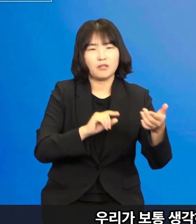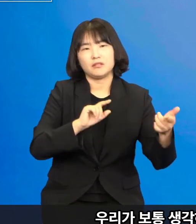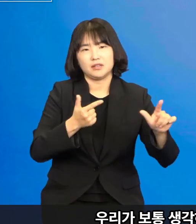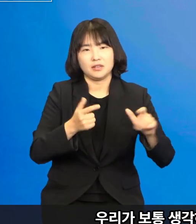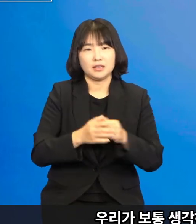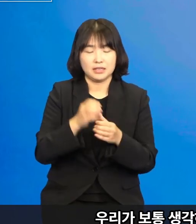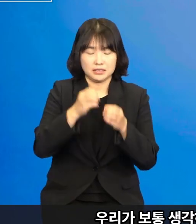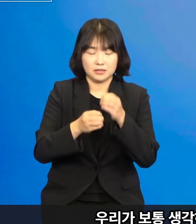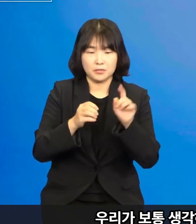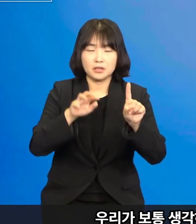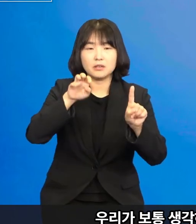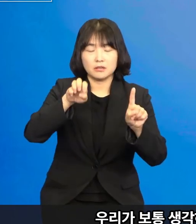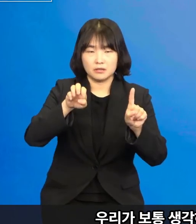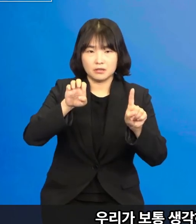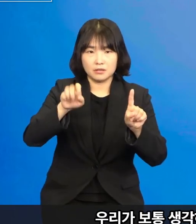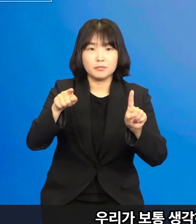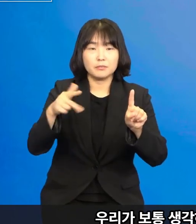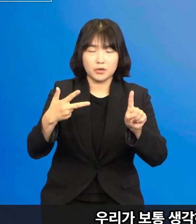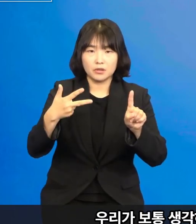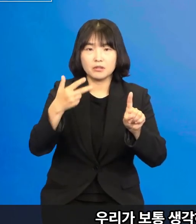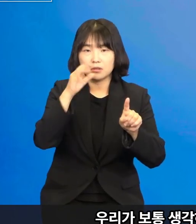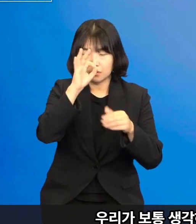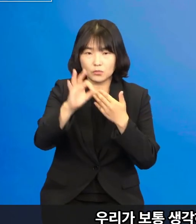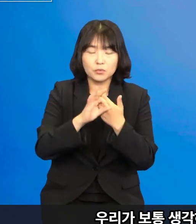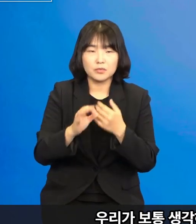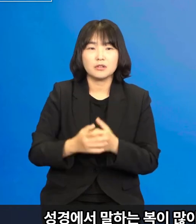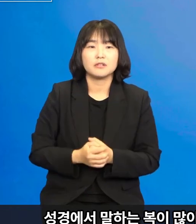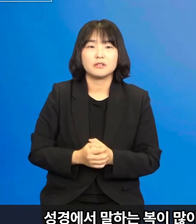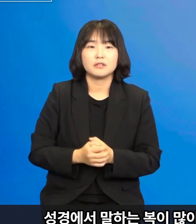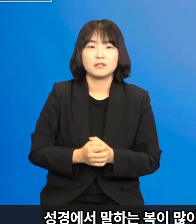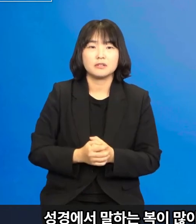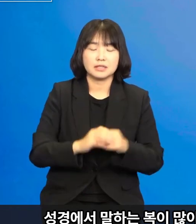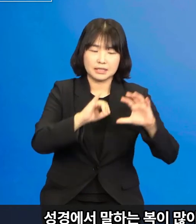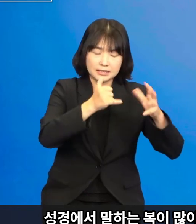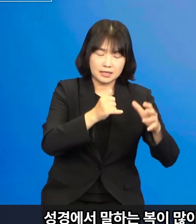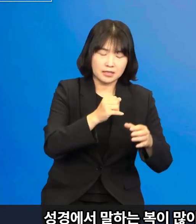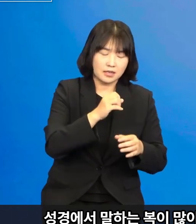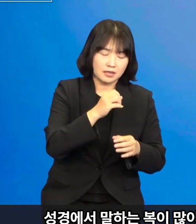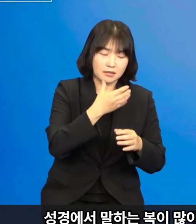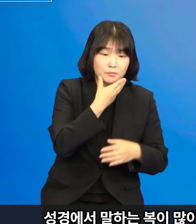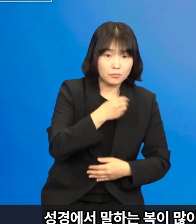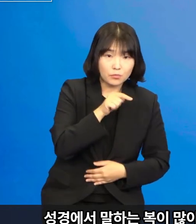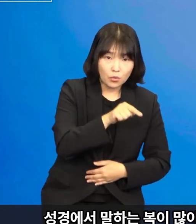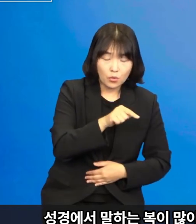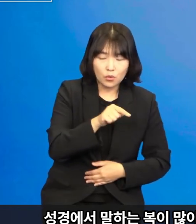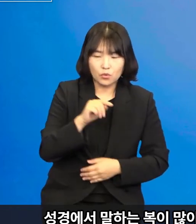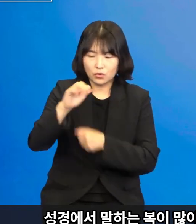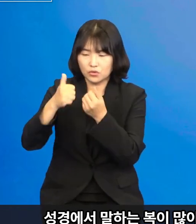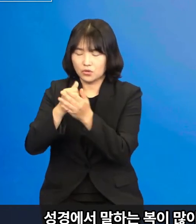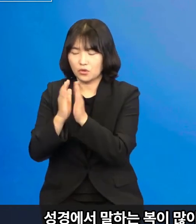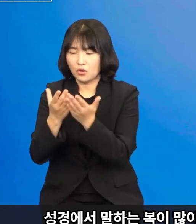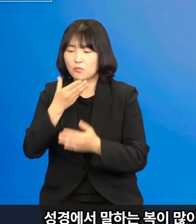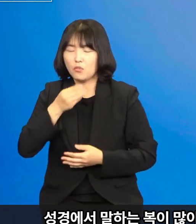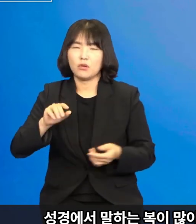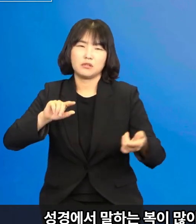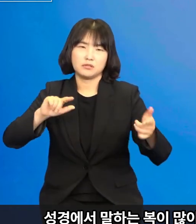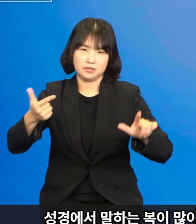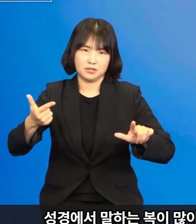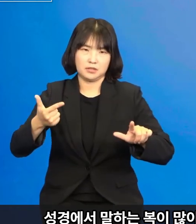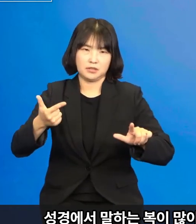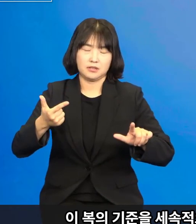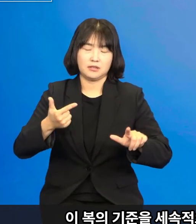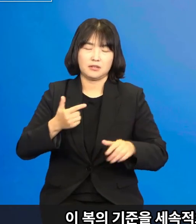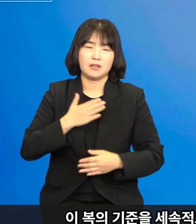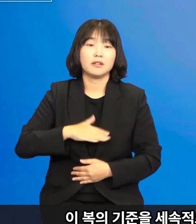읽어보시면 우리가 보통 생각하는 세상에서 말하는 복과 성경에서 말하는 복이 많이 다르다는 것을 발견하게